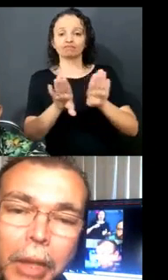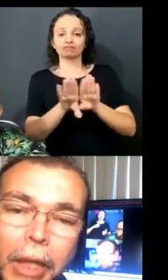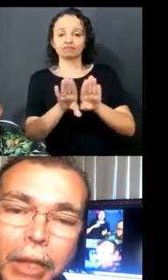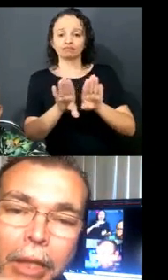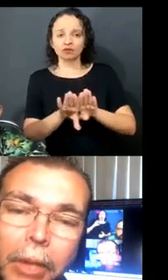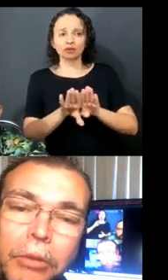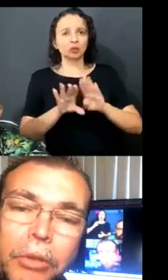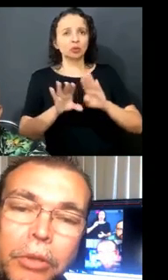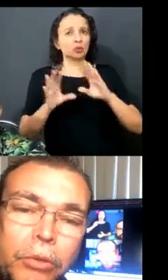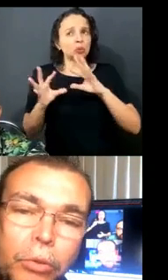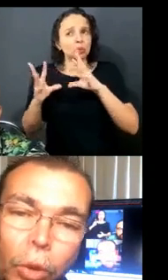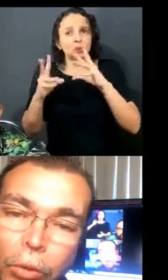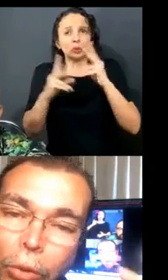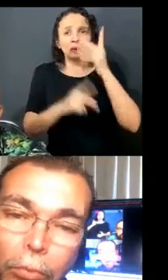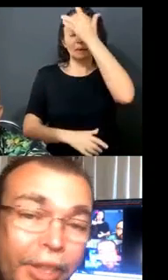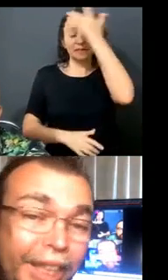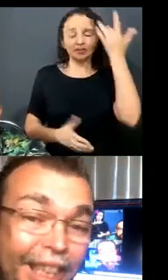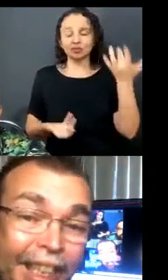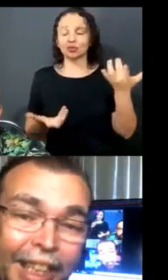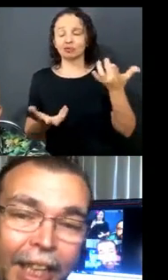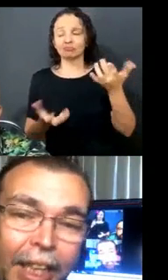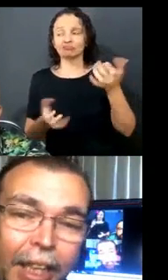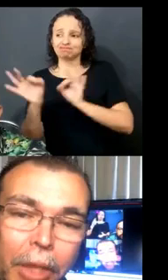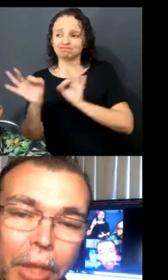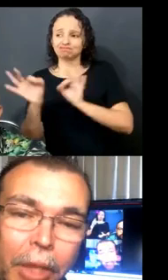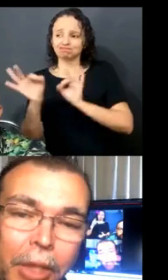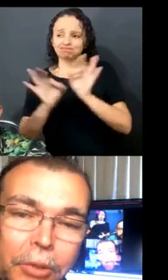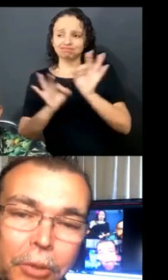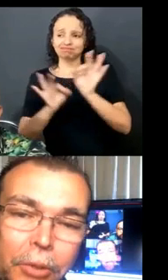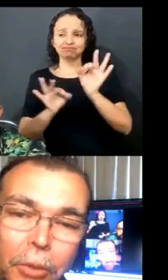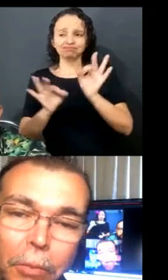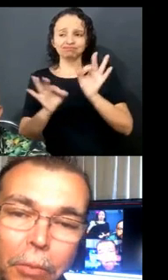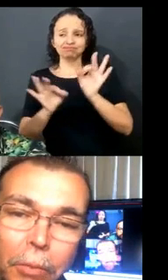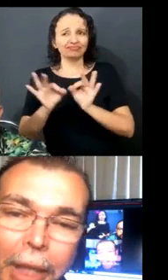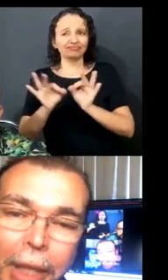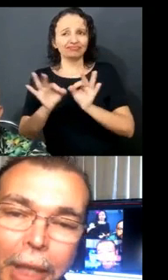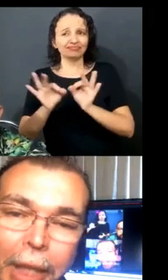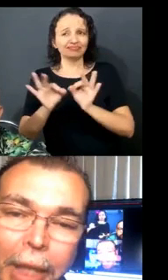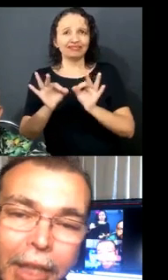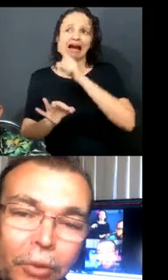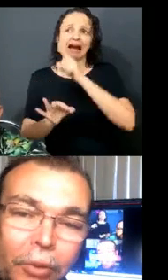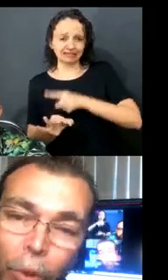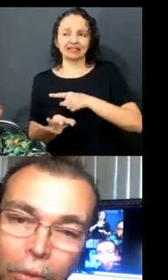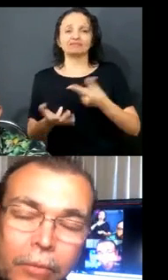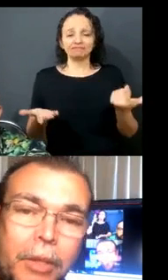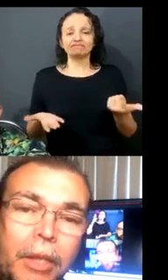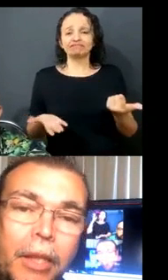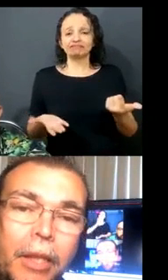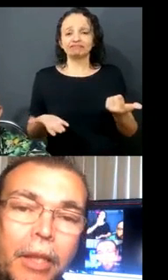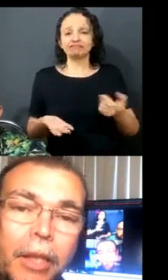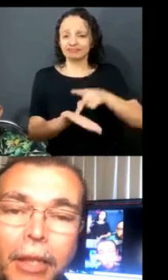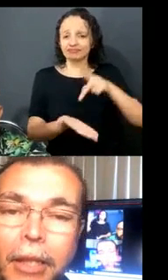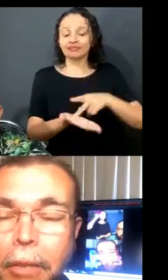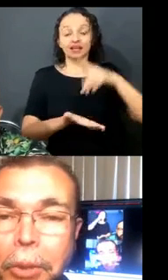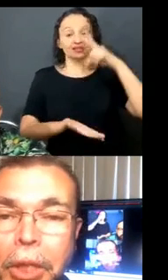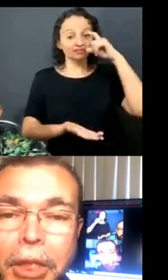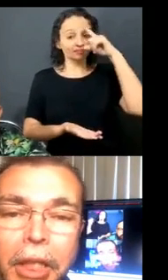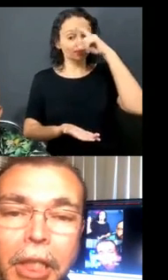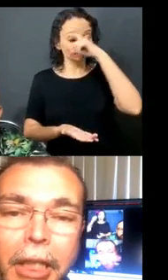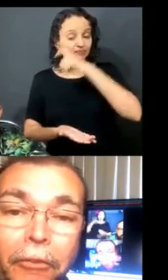de todo mundo, com o planejamento de todo mundo, literalmente, no pé da letra, quando fala todo